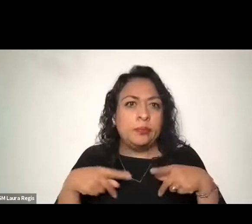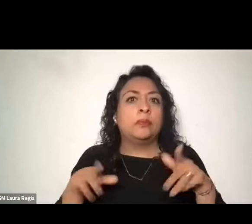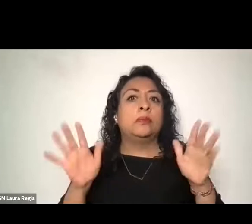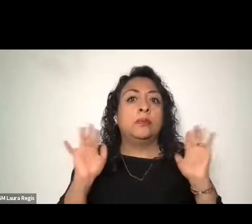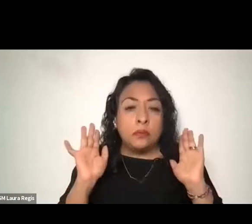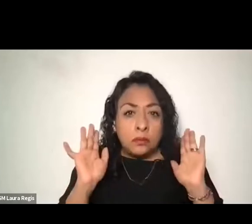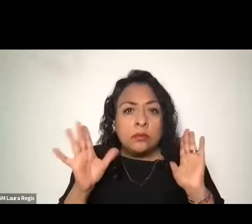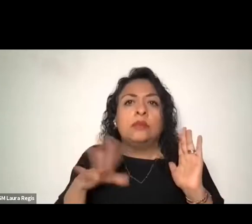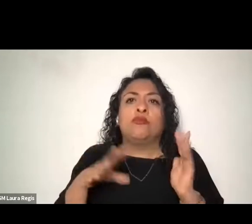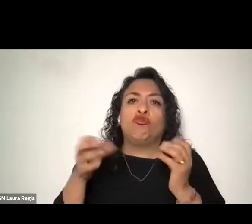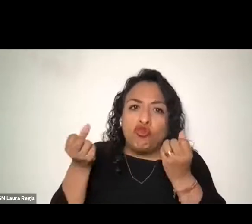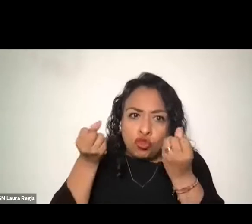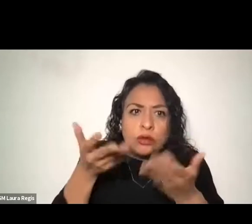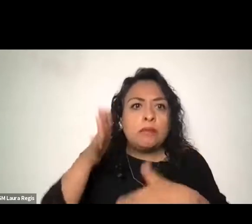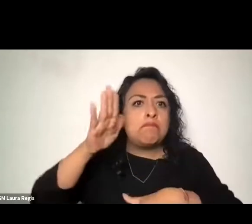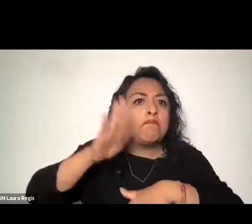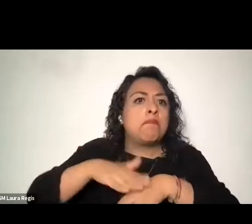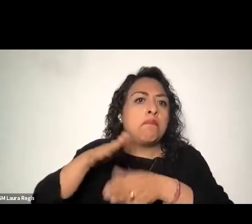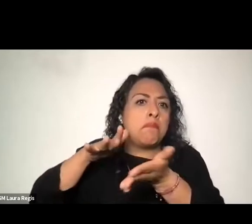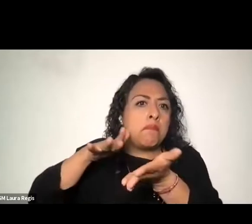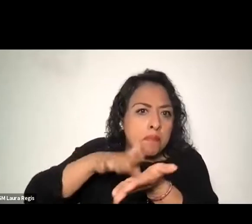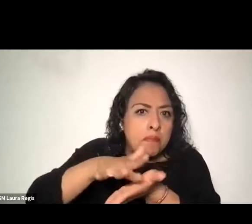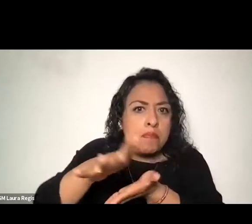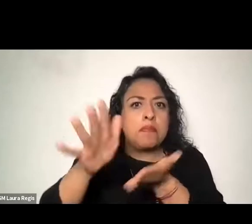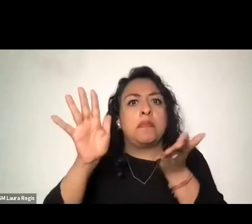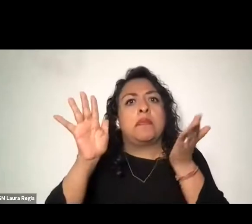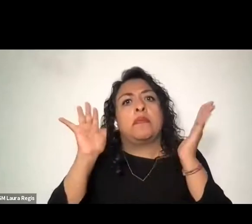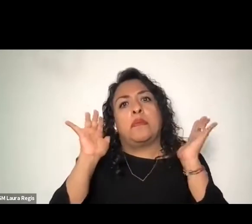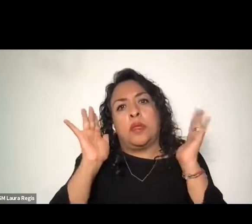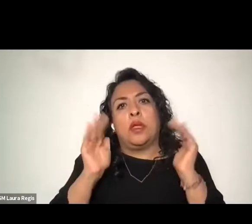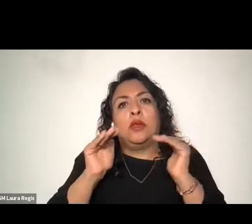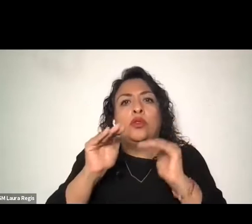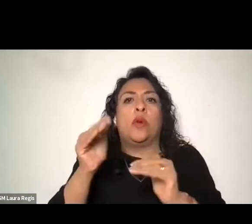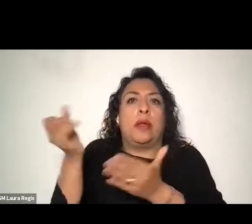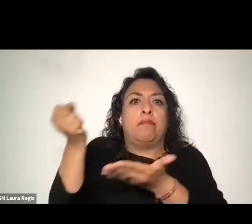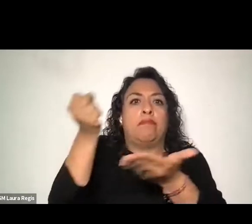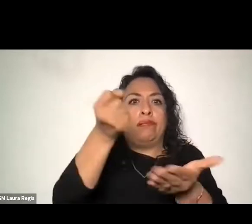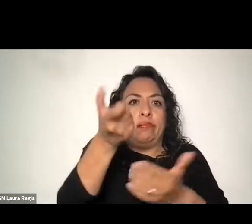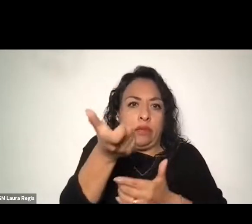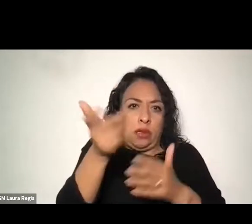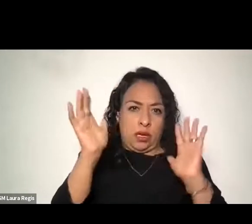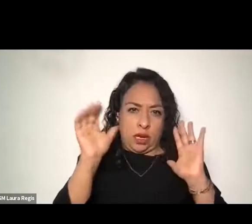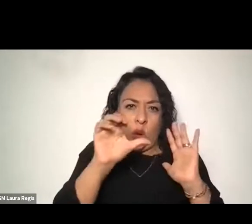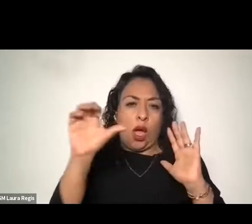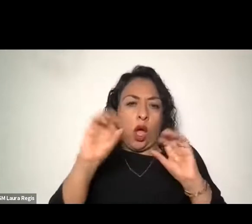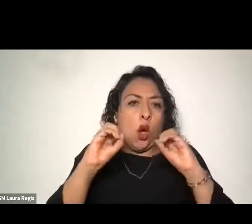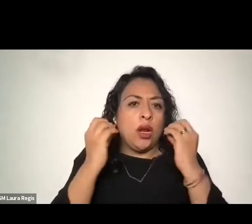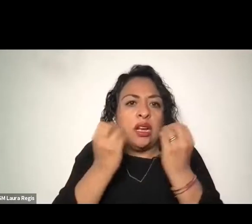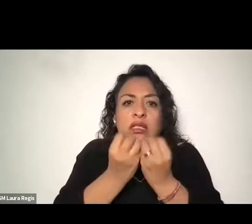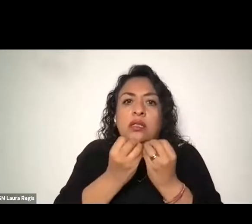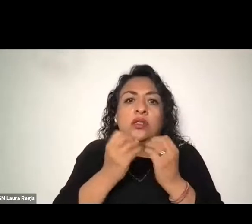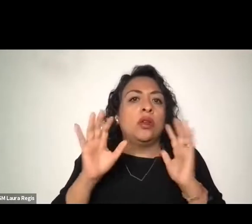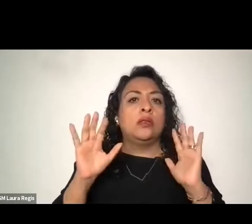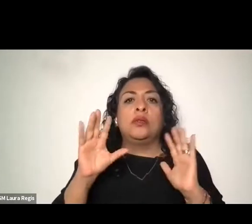da aportaciones mayores en términos de monto a las organizaciones, que no